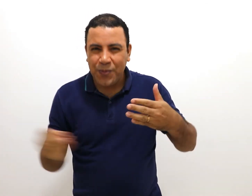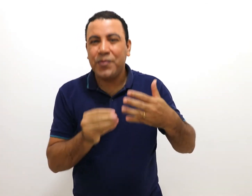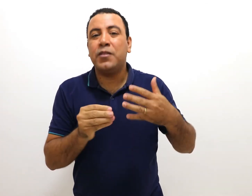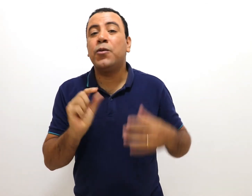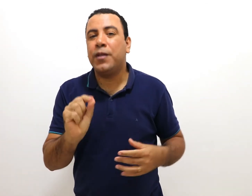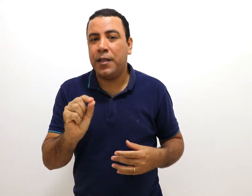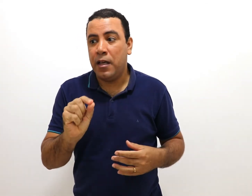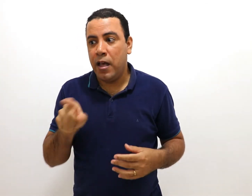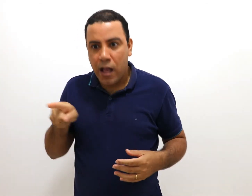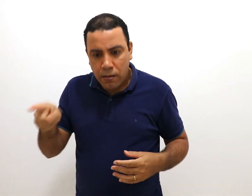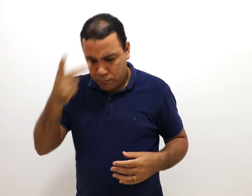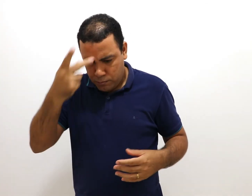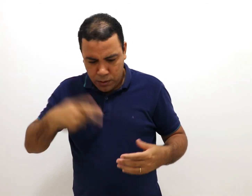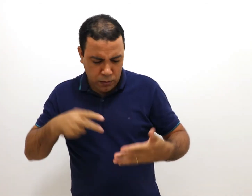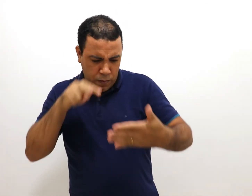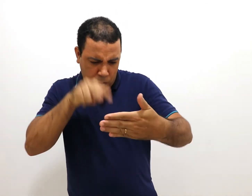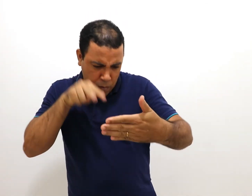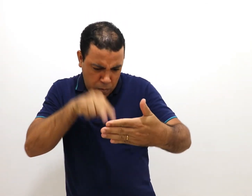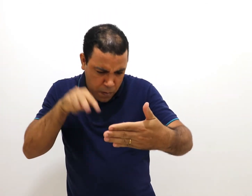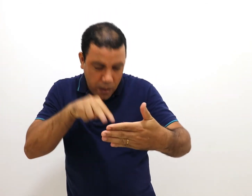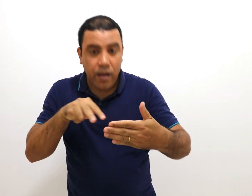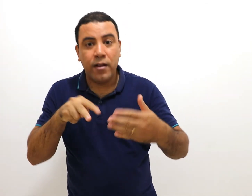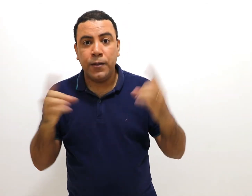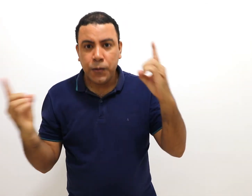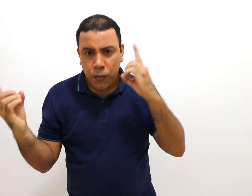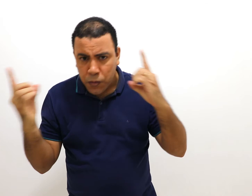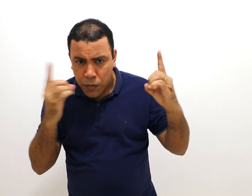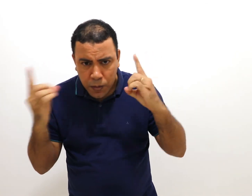e comparar até não terem mais dúvidas.